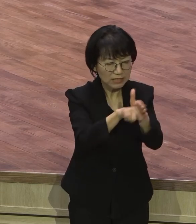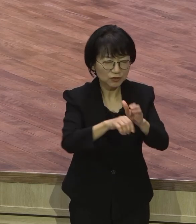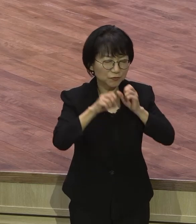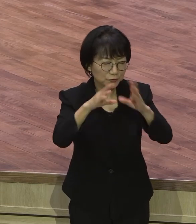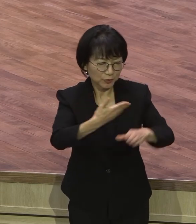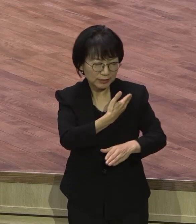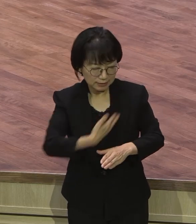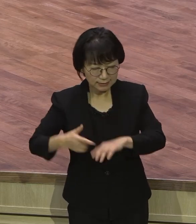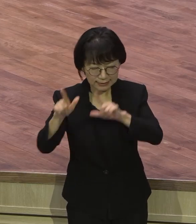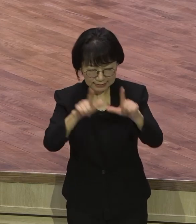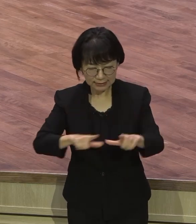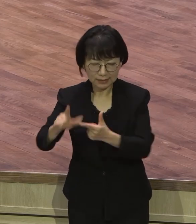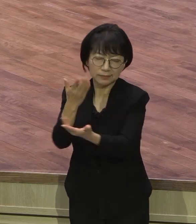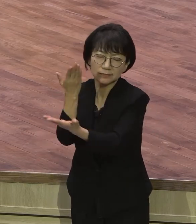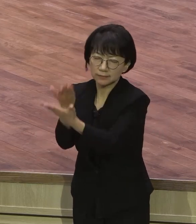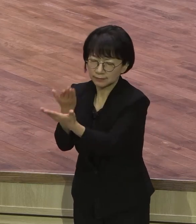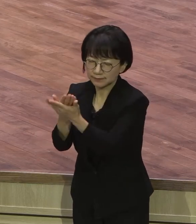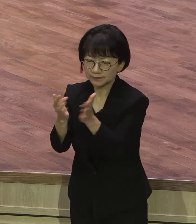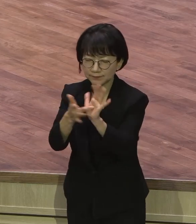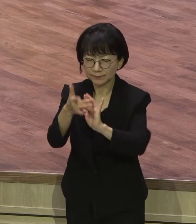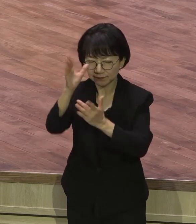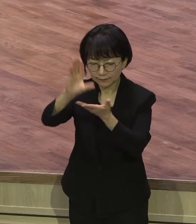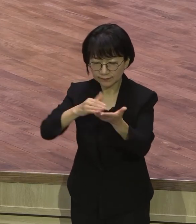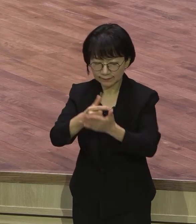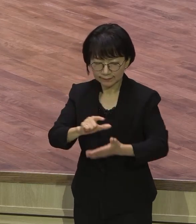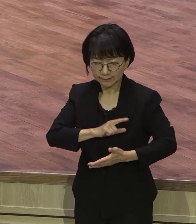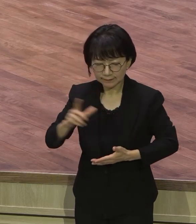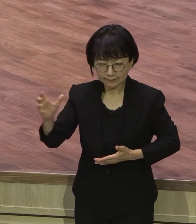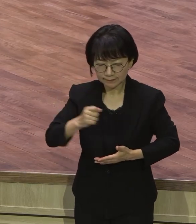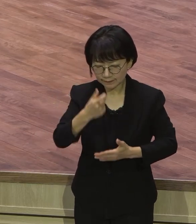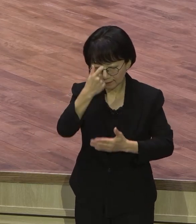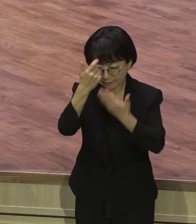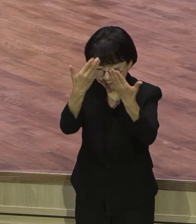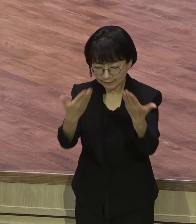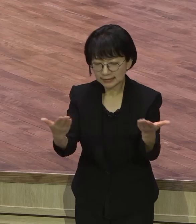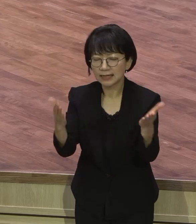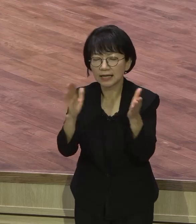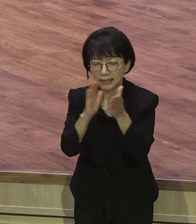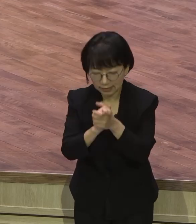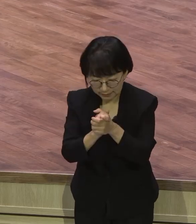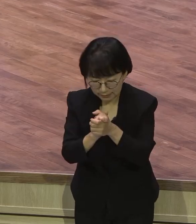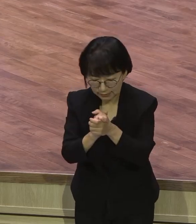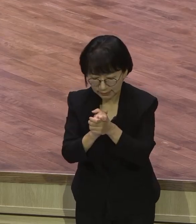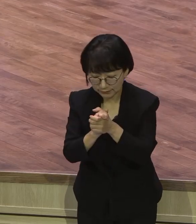살게 하여 주옵소서. 예수의 손 받들어 기도합니다. 아멘.